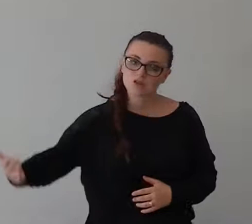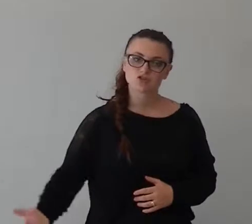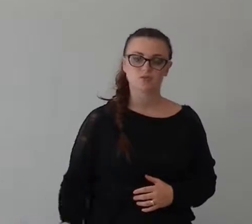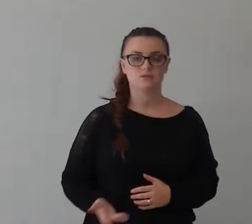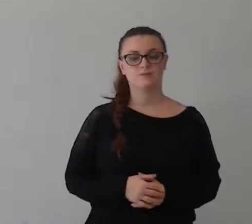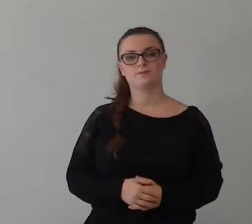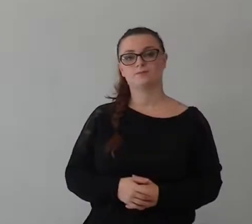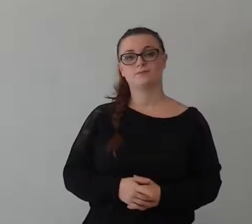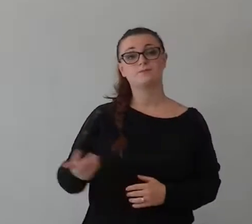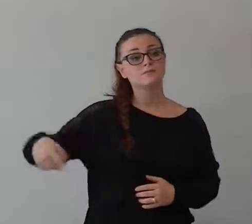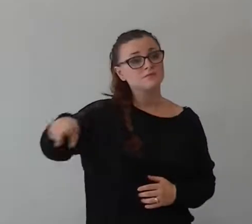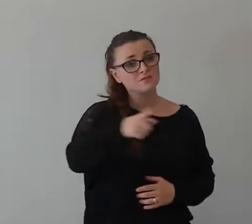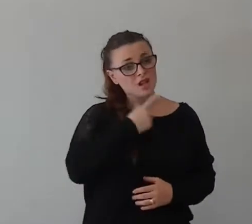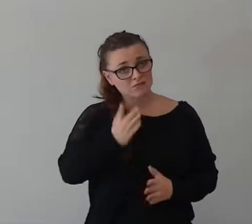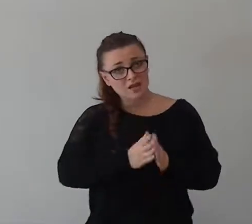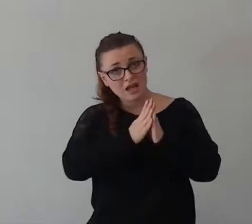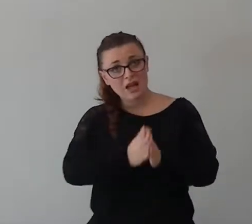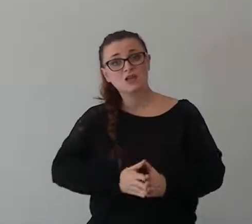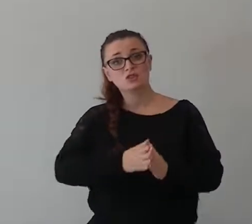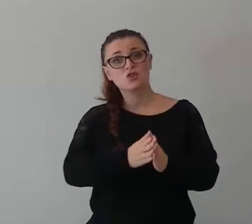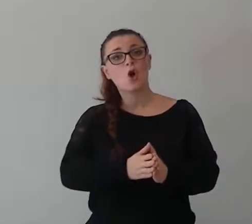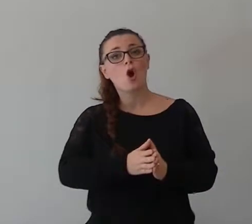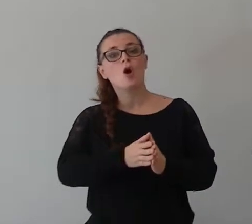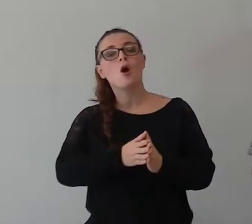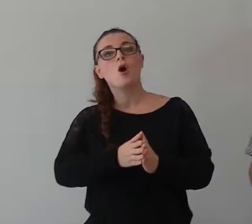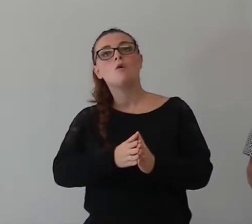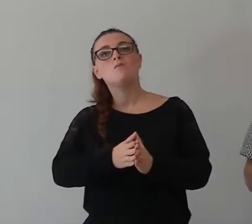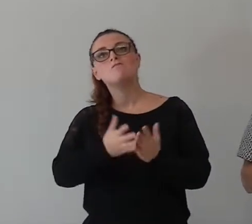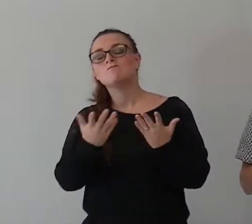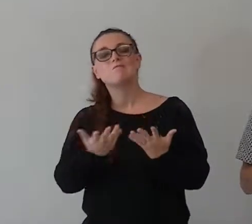Stai pregando per la conversione di qualcuno? In questo momento stai